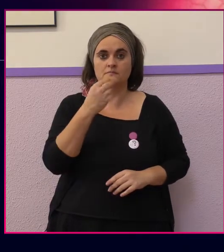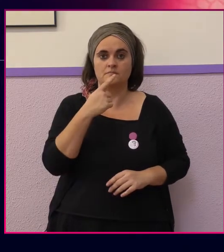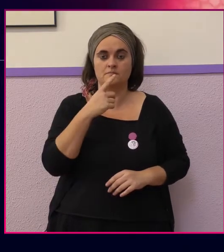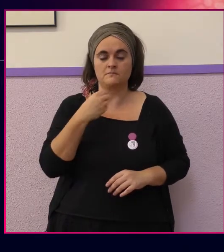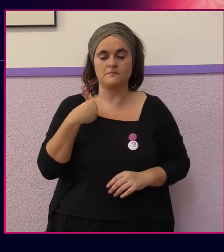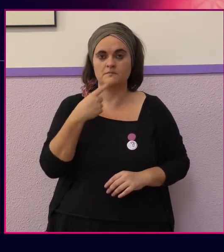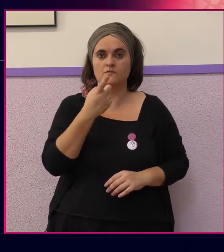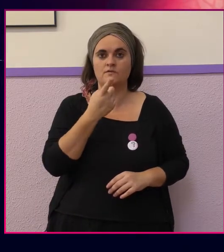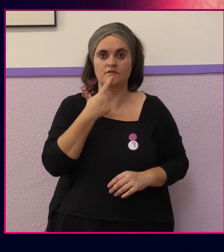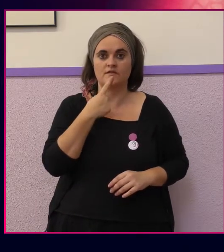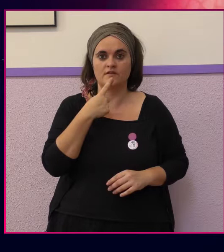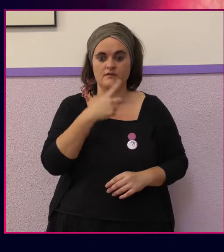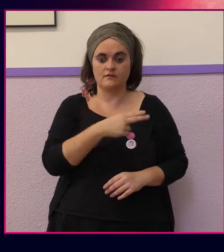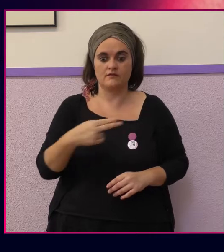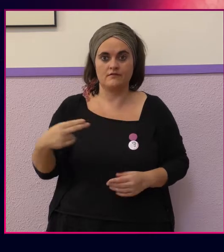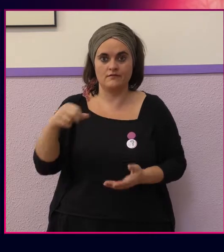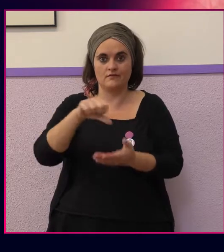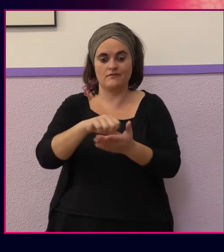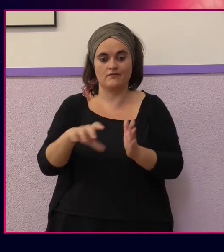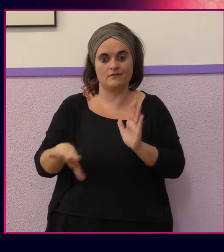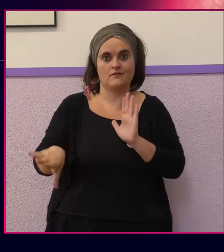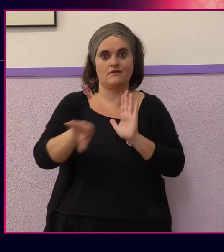Yogyakartako printzipioetan azaldu behazala.